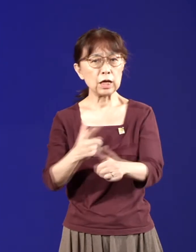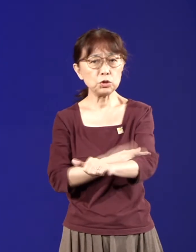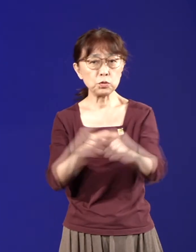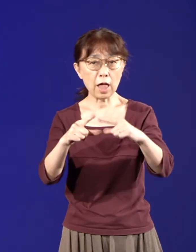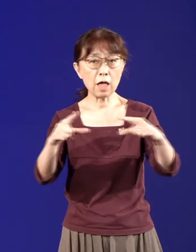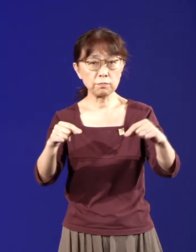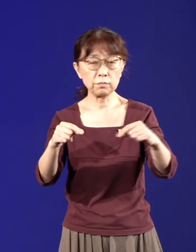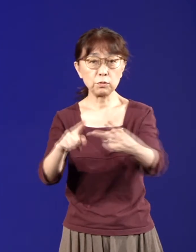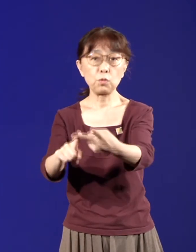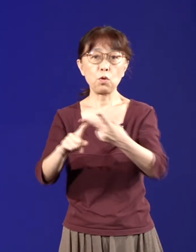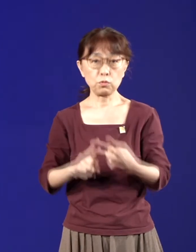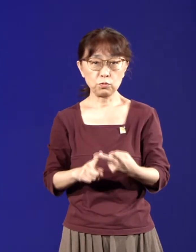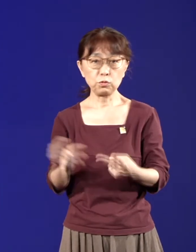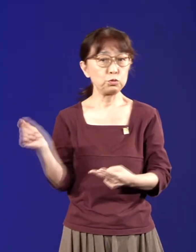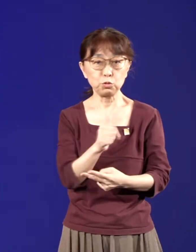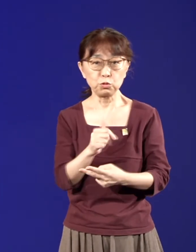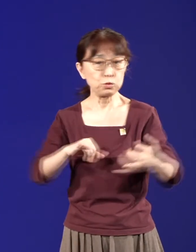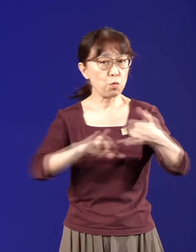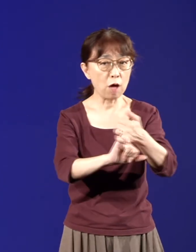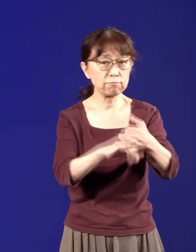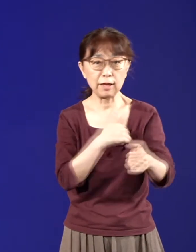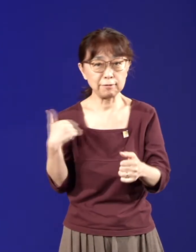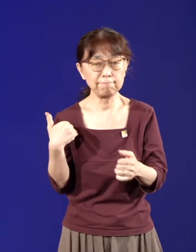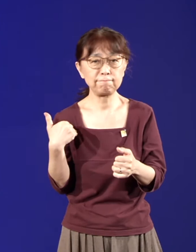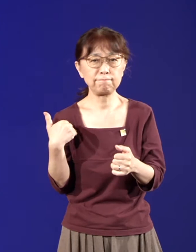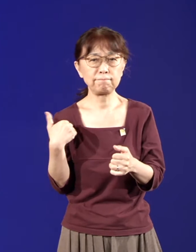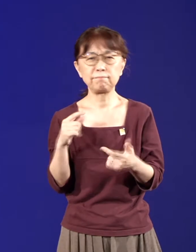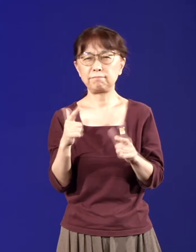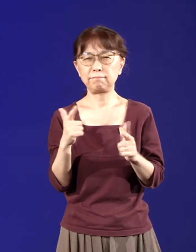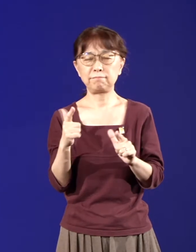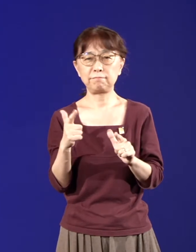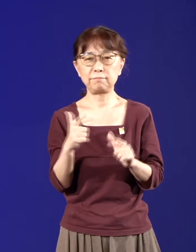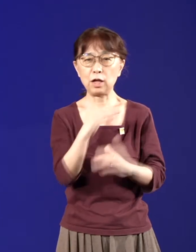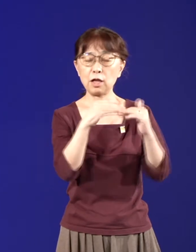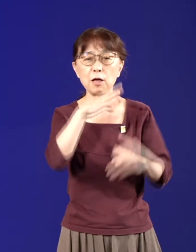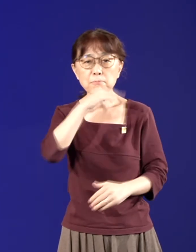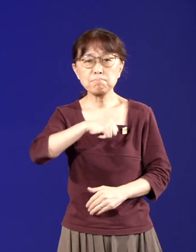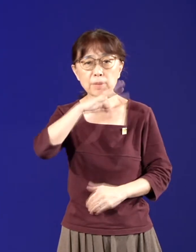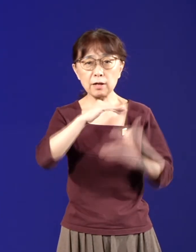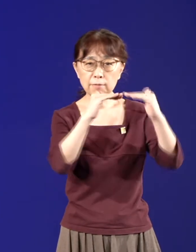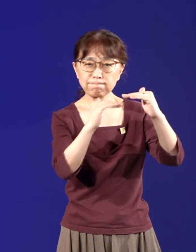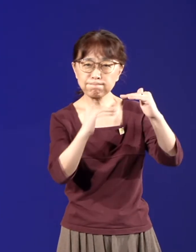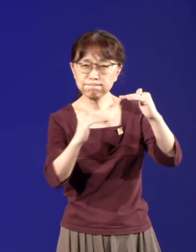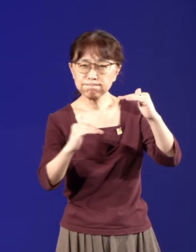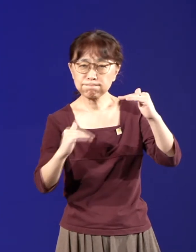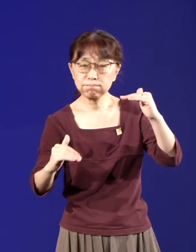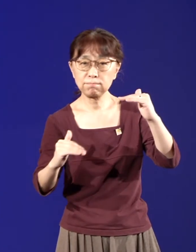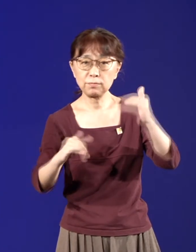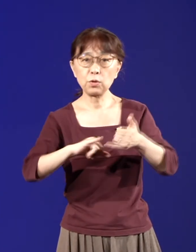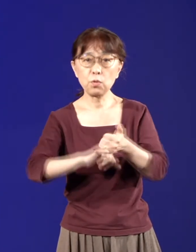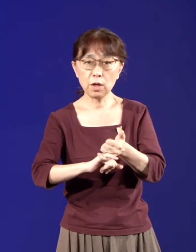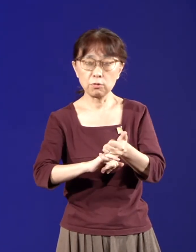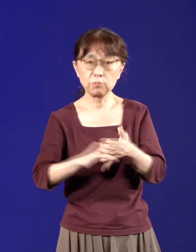ましてもですね、すぐ予約ができると順次年齢の枠を拡大をしてまいりますので、